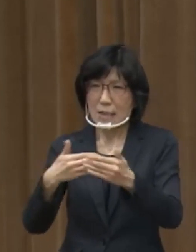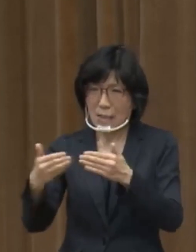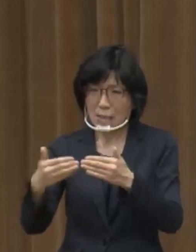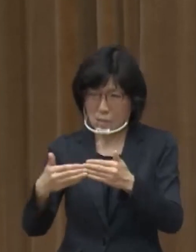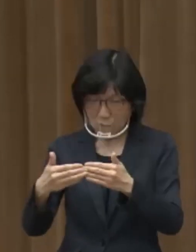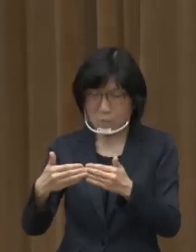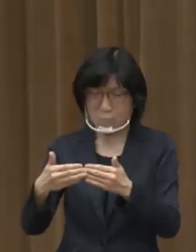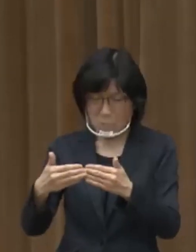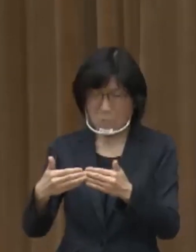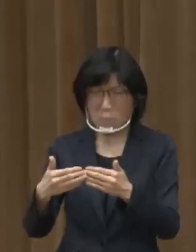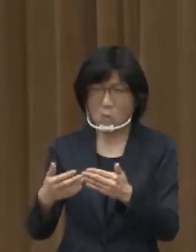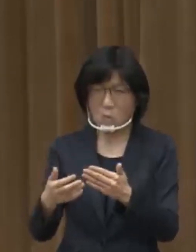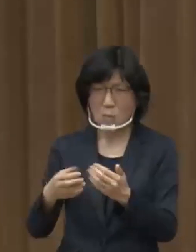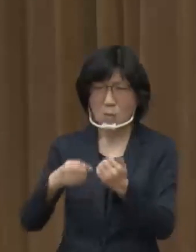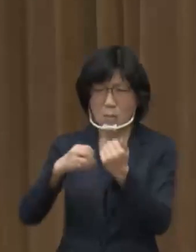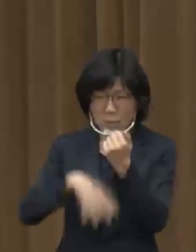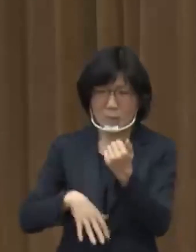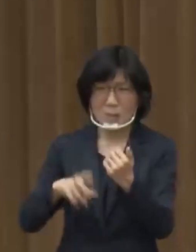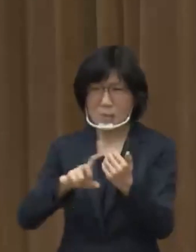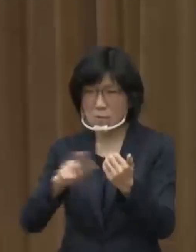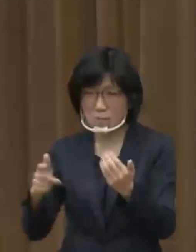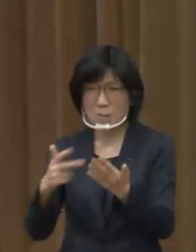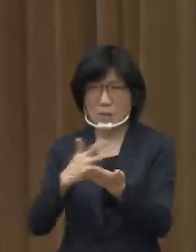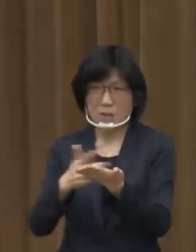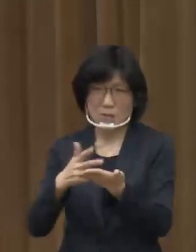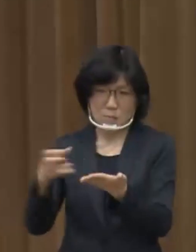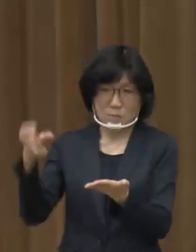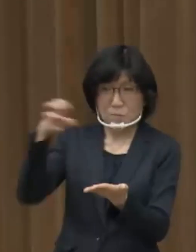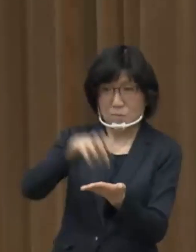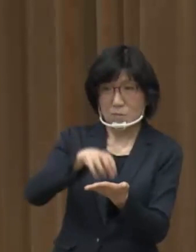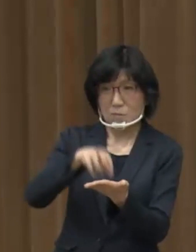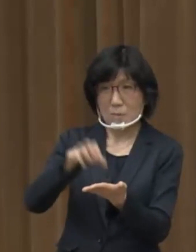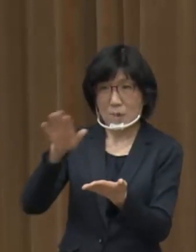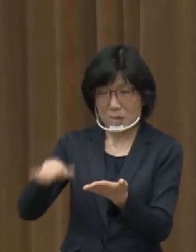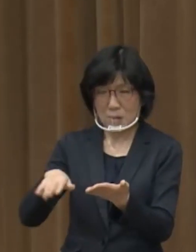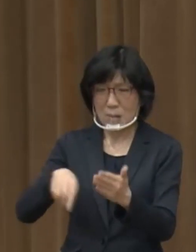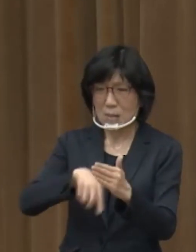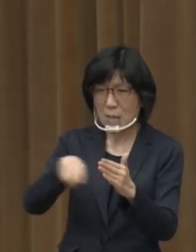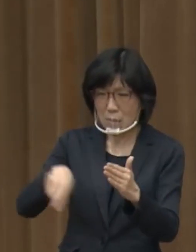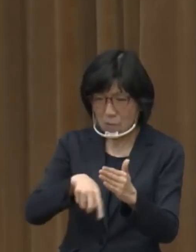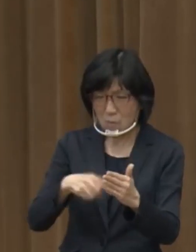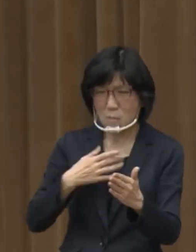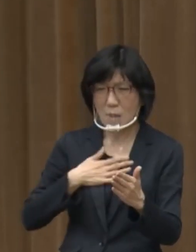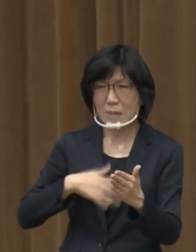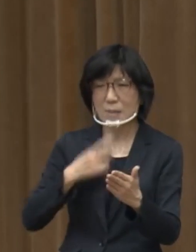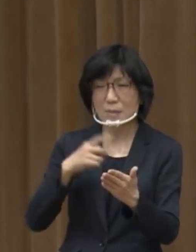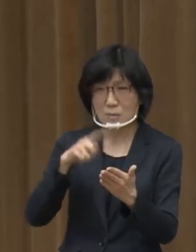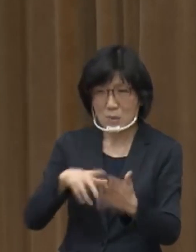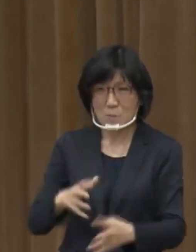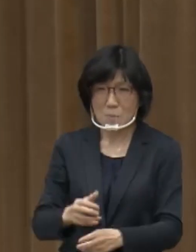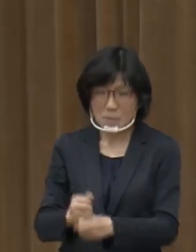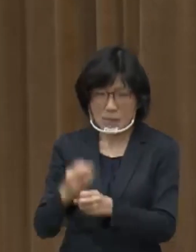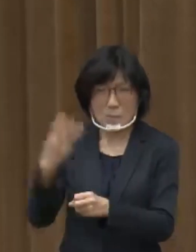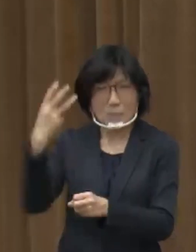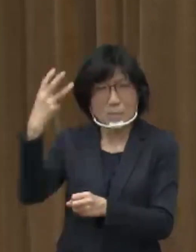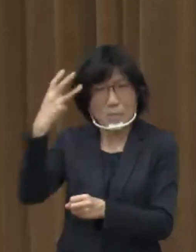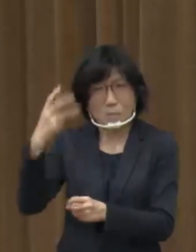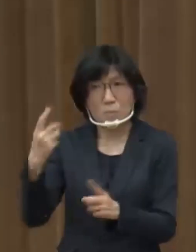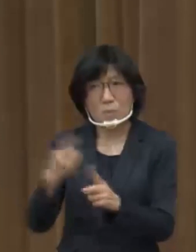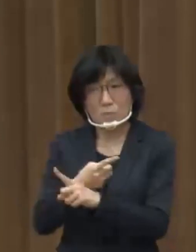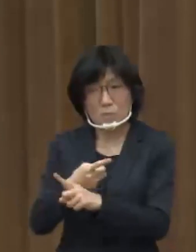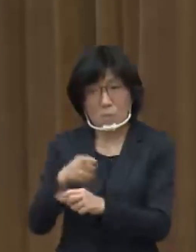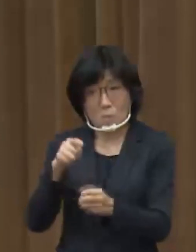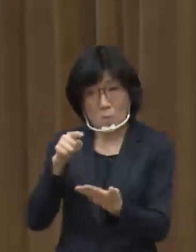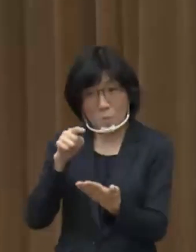容となっており、診療所の医師からは臨床の経験を分かりやすく取りまとめており、大変参考になる、これがあ